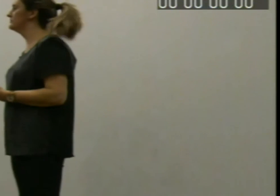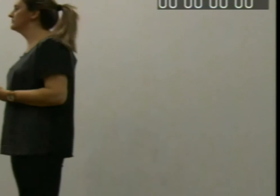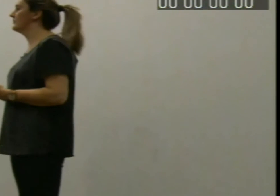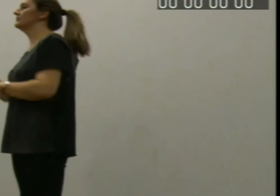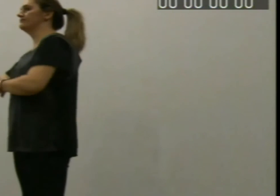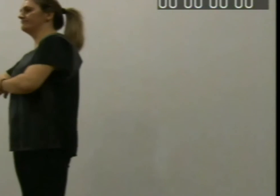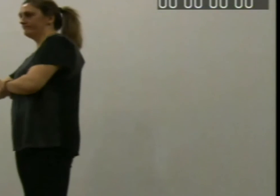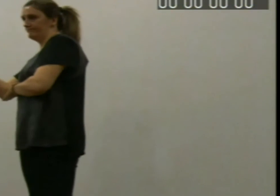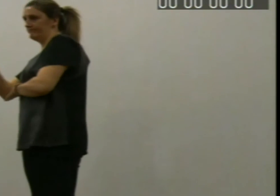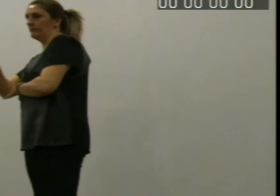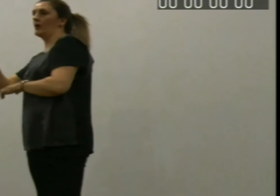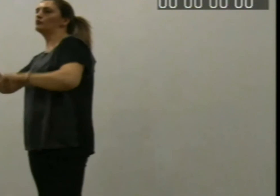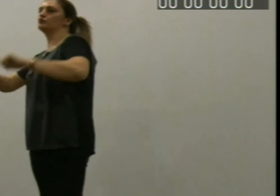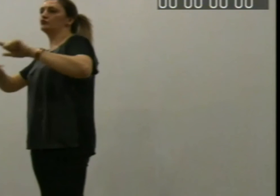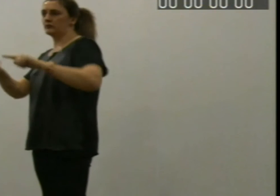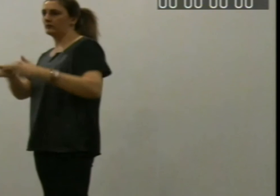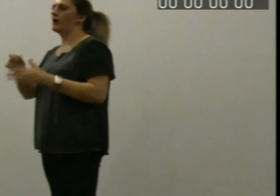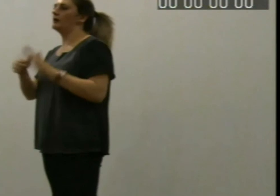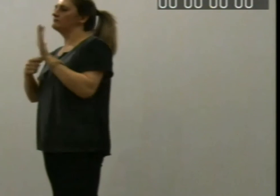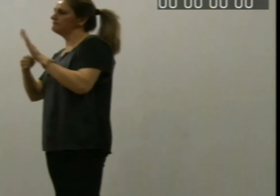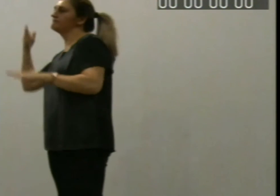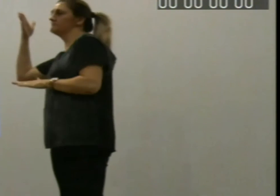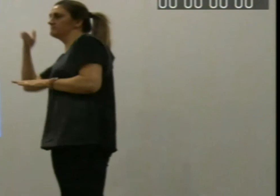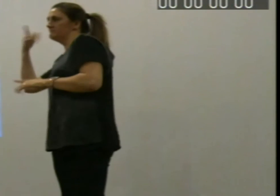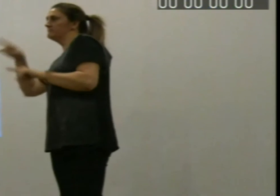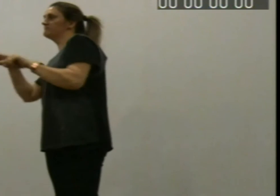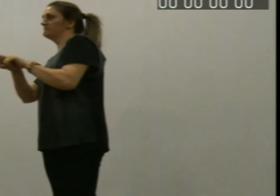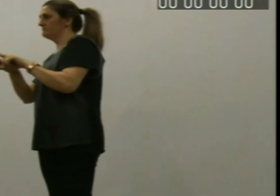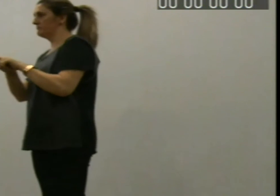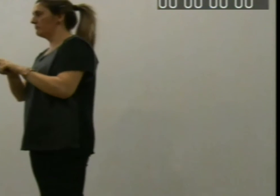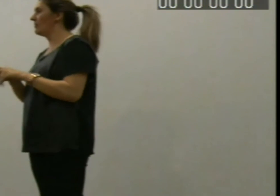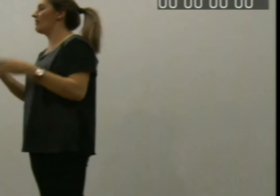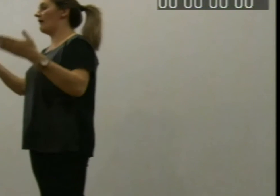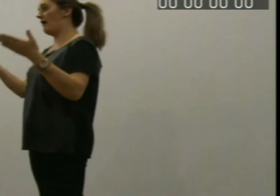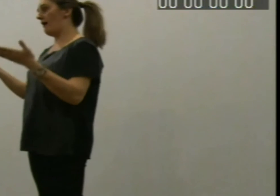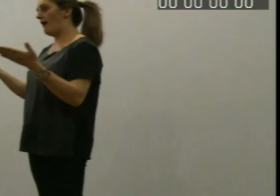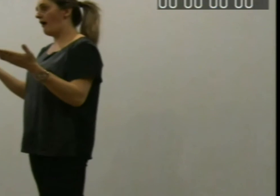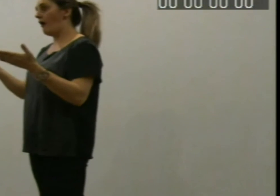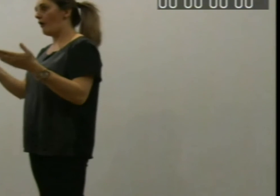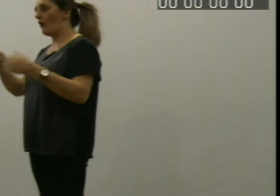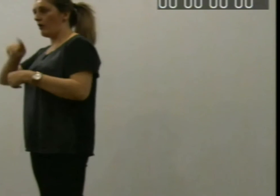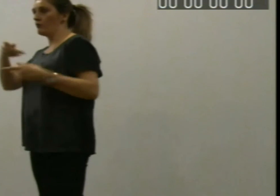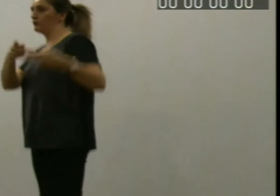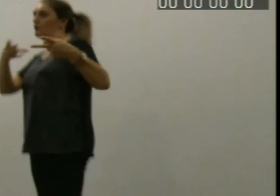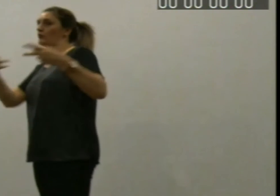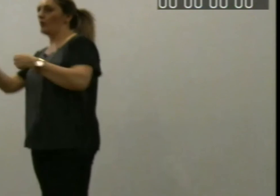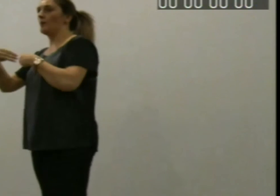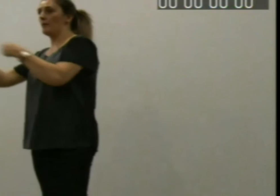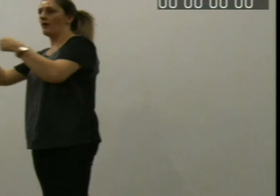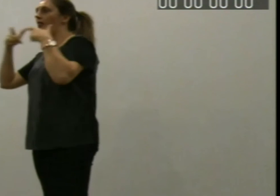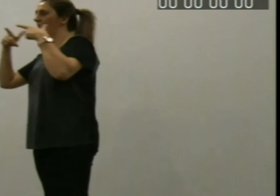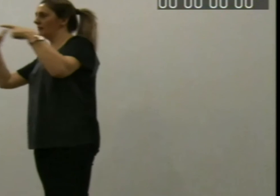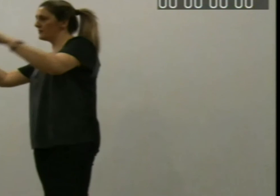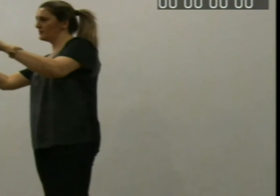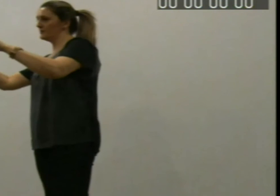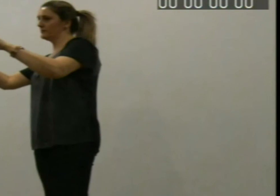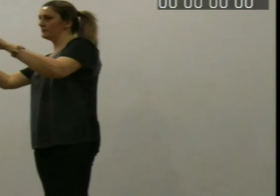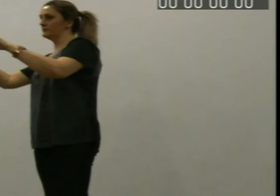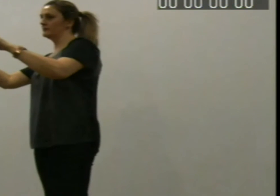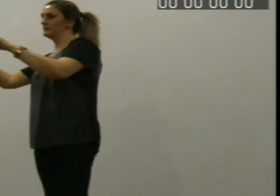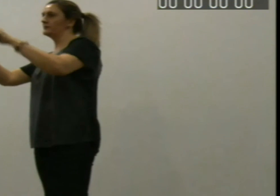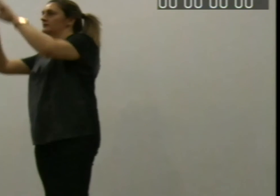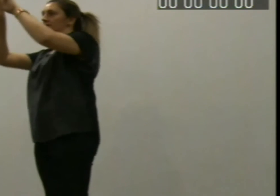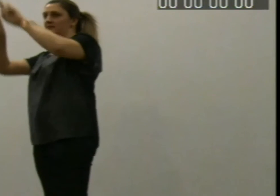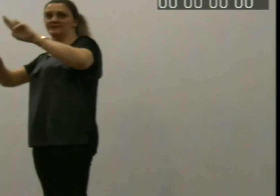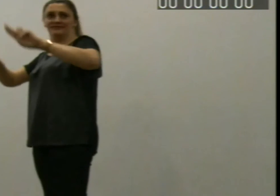período Vesper para conduzir a tarde chamo mestre linguística da Universidade